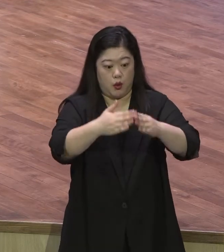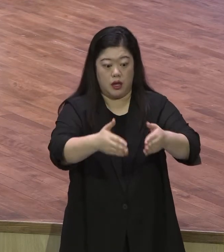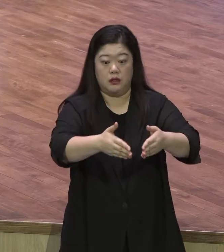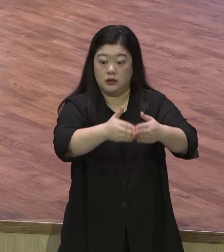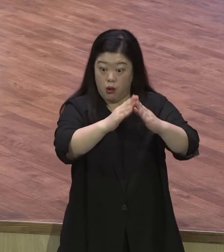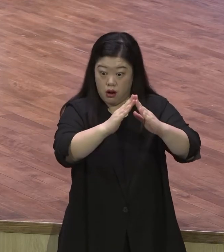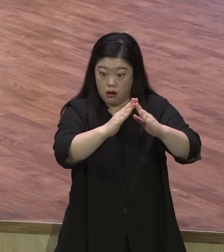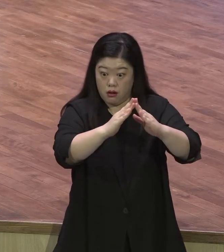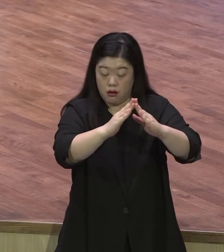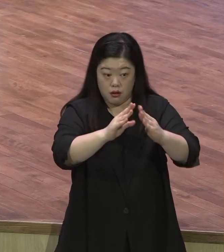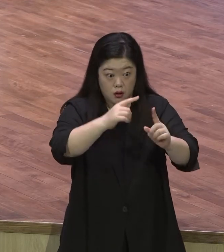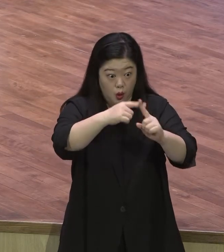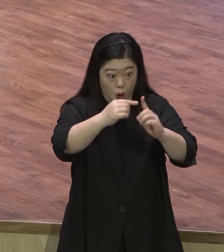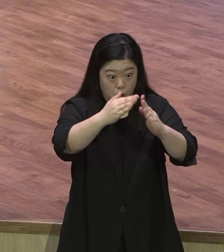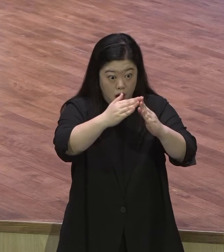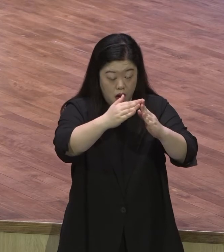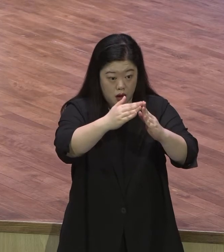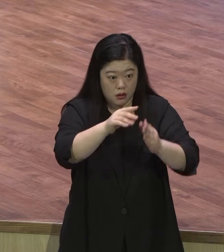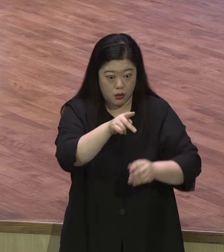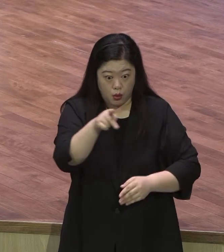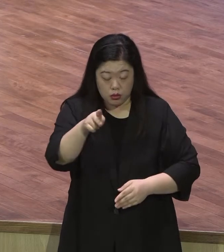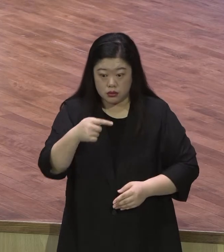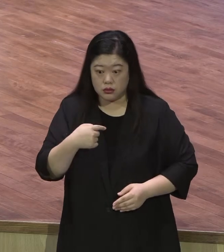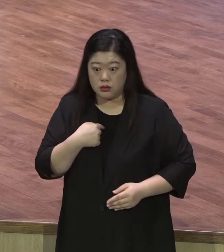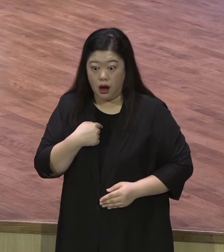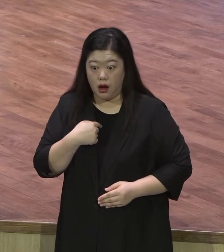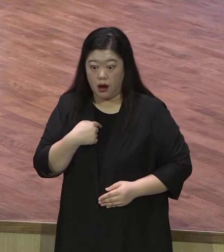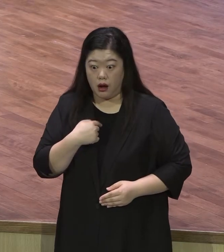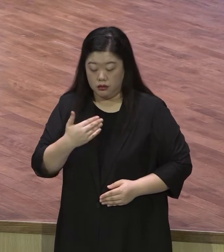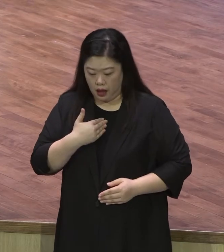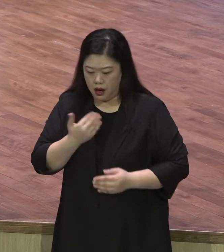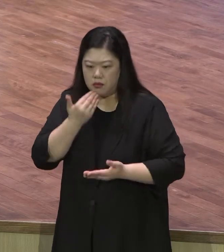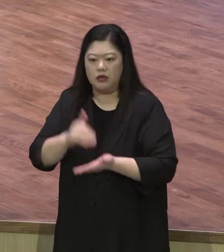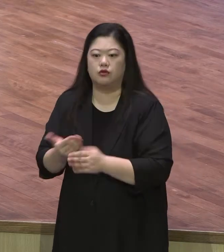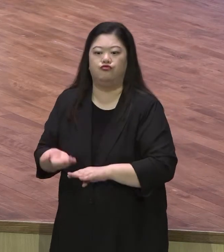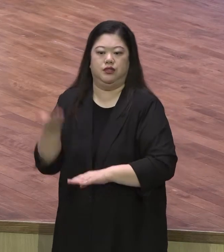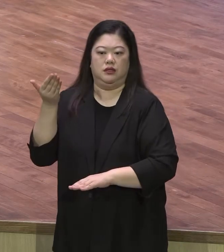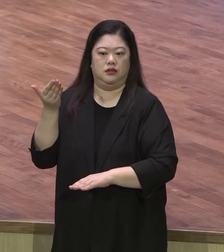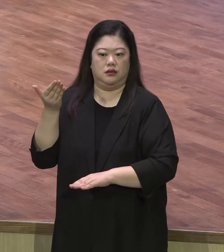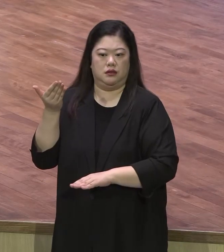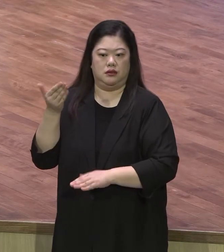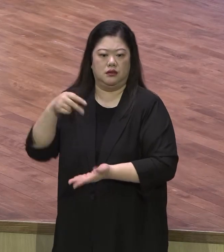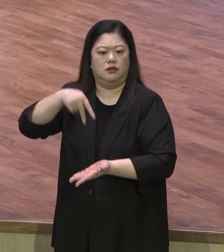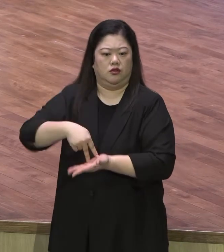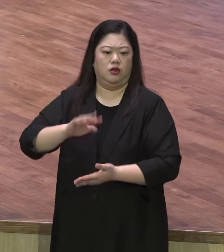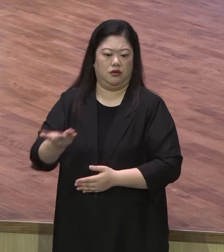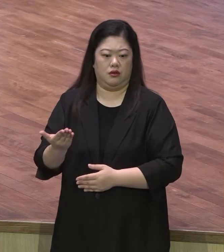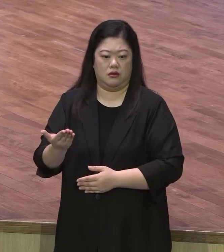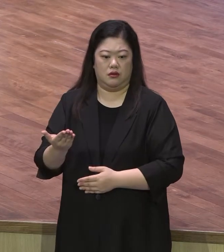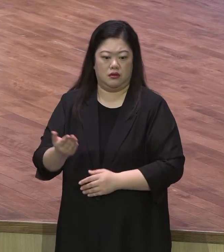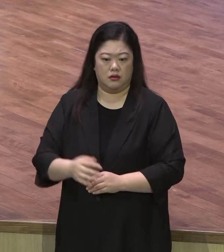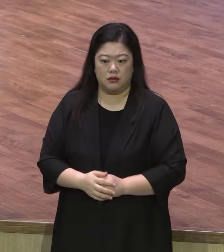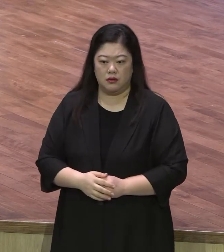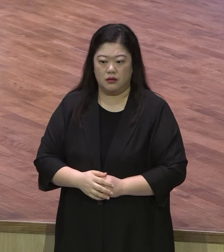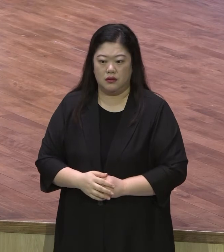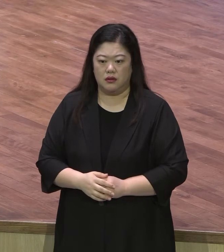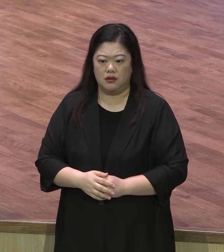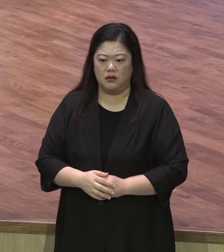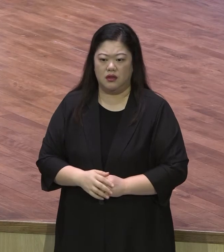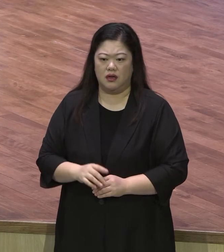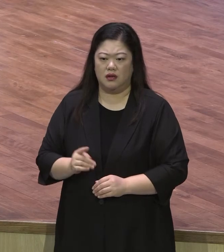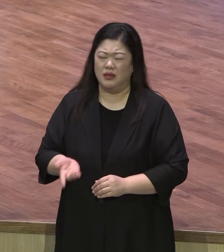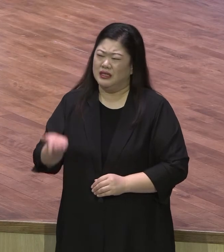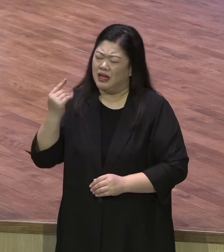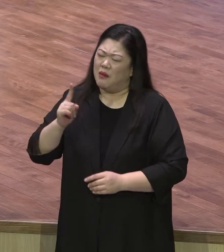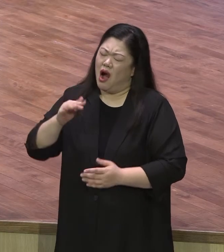절대로 무너지지 않고 참된 승리의 삶을 살 수 있다. 뭐 후회하고 뒤돌아가고